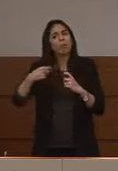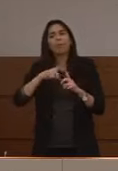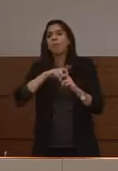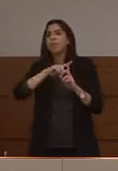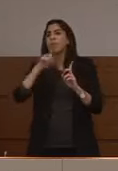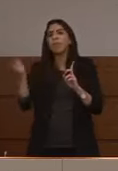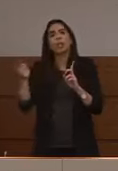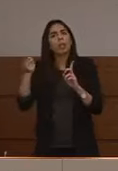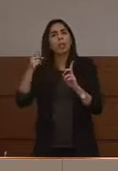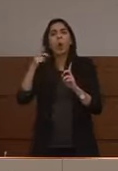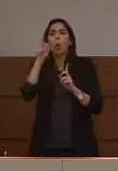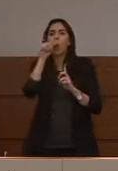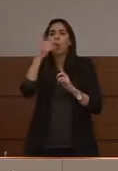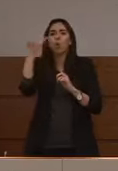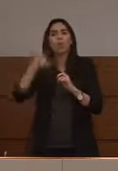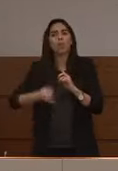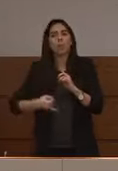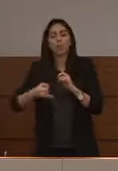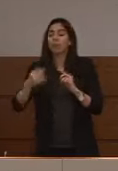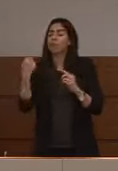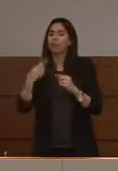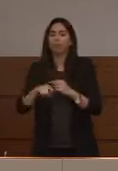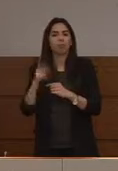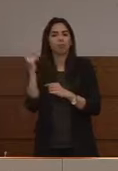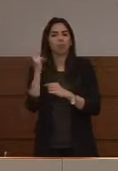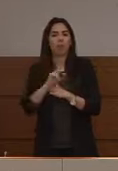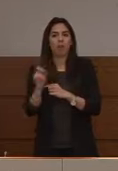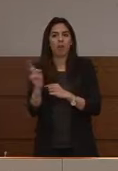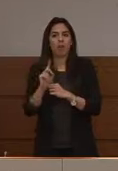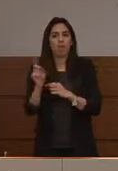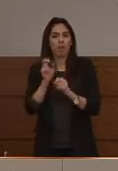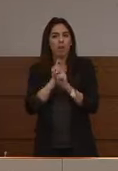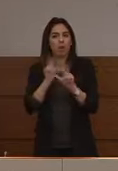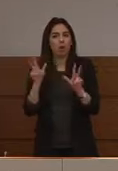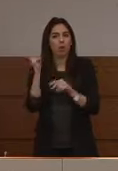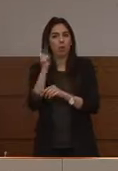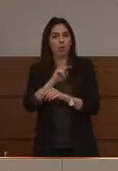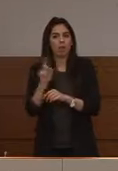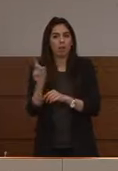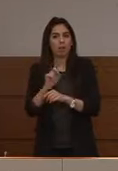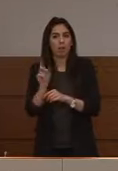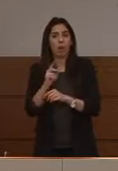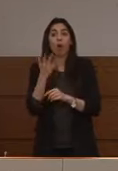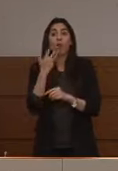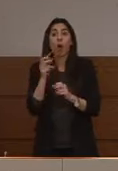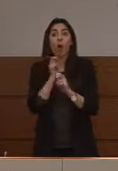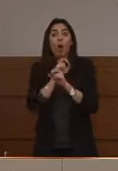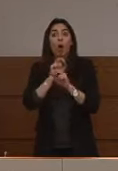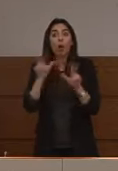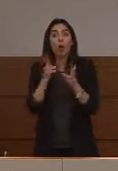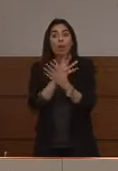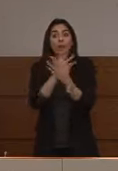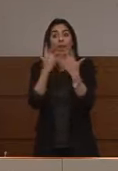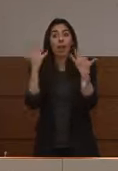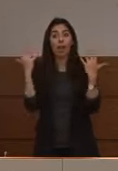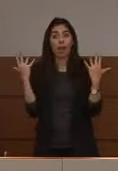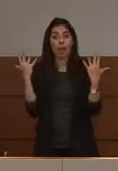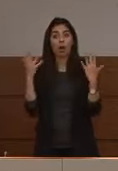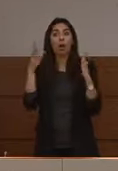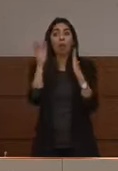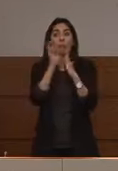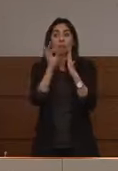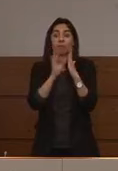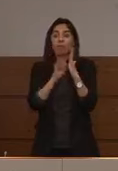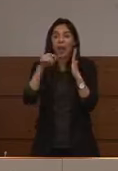alla fine di luglio assolutamente no voglio dire a chiarissime lettere che la durata delle attuali